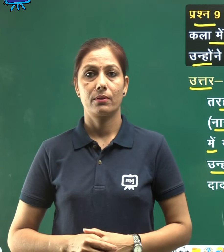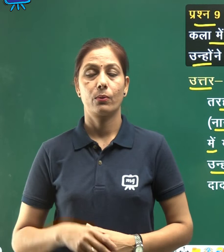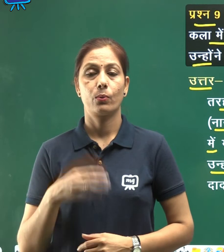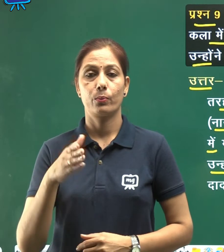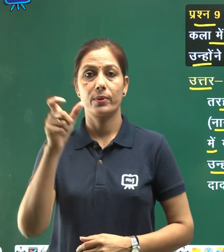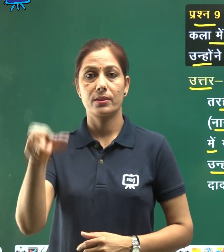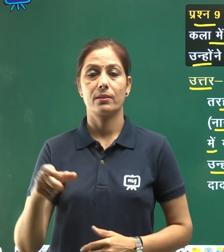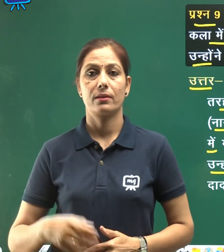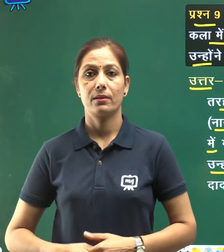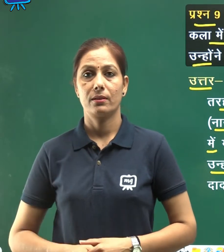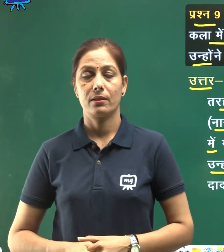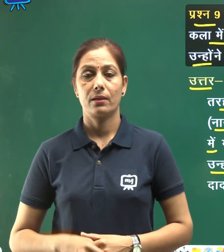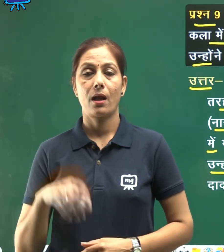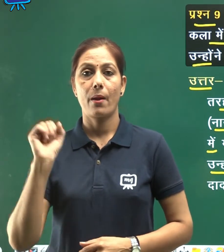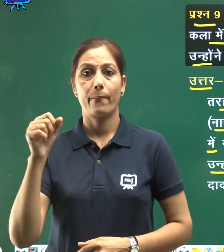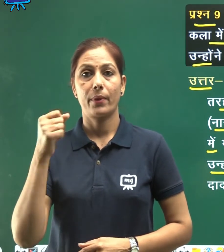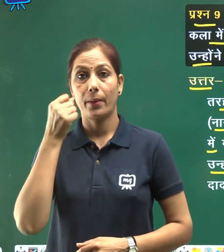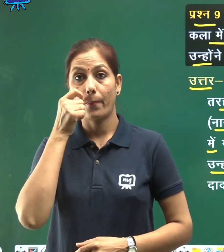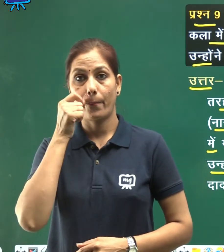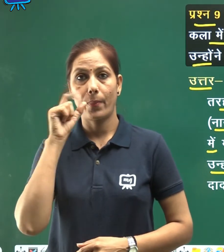उन्होंने अपने पिता